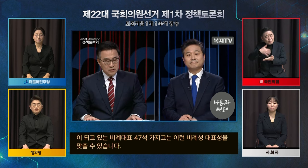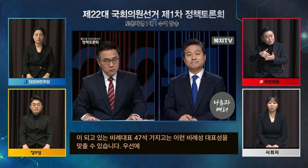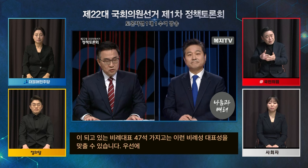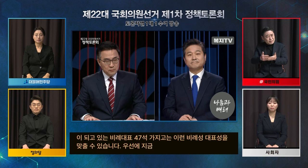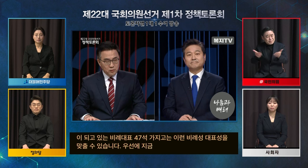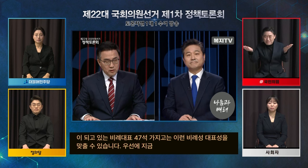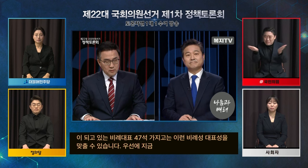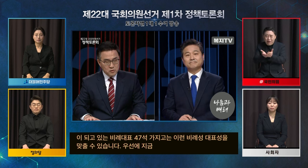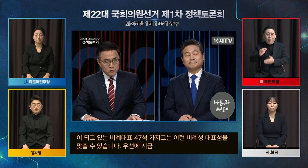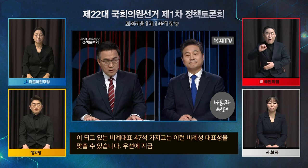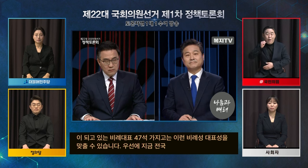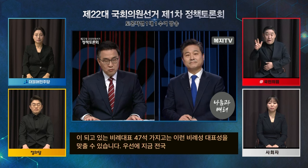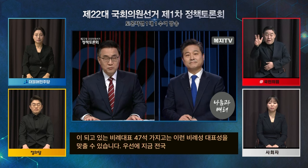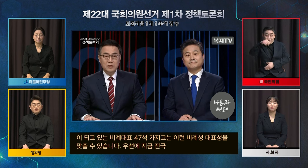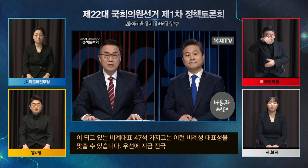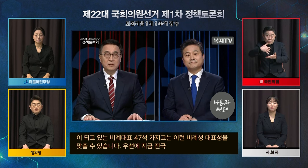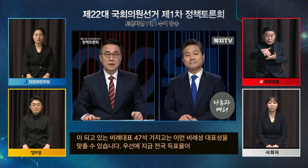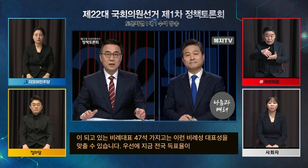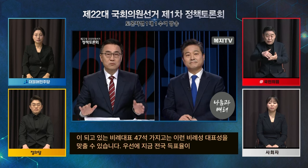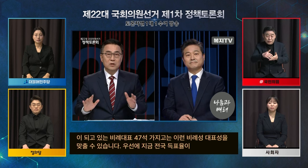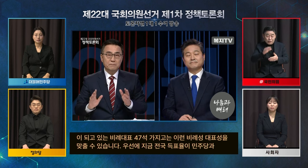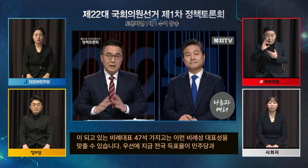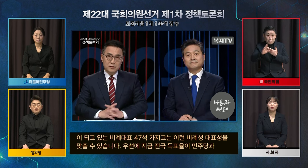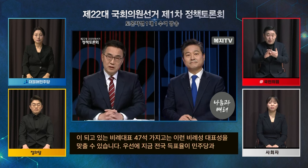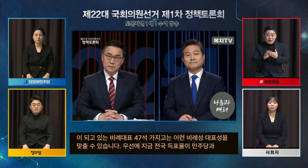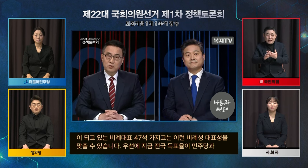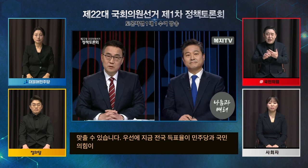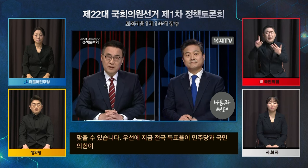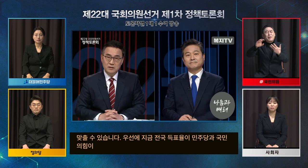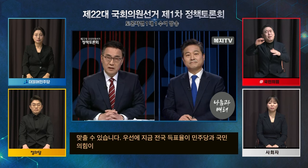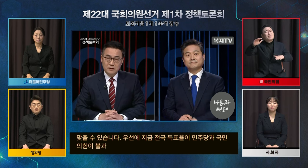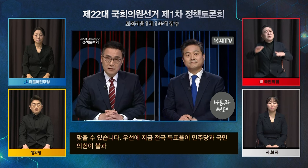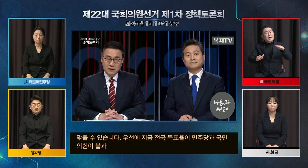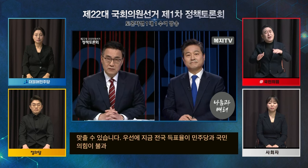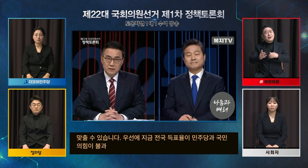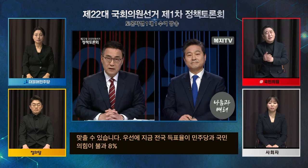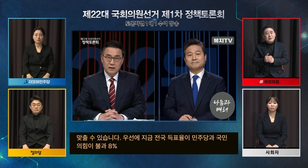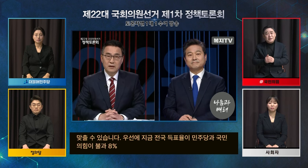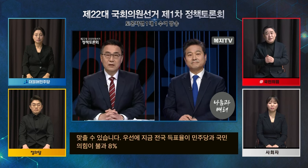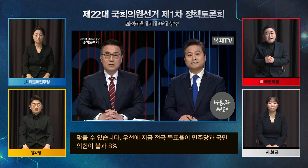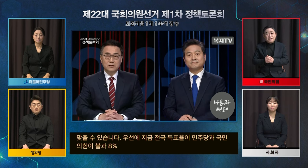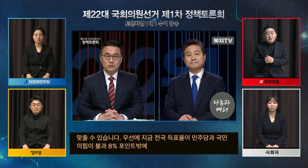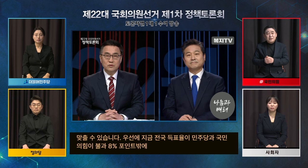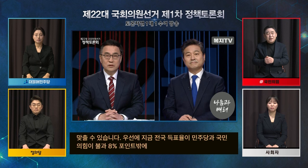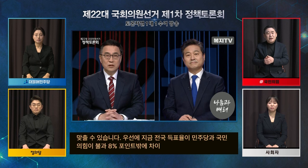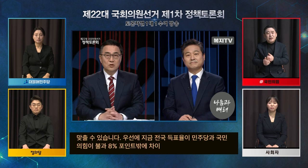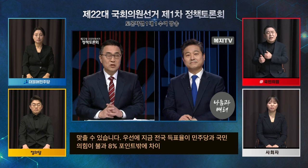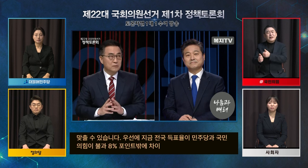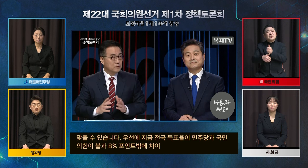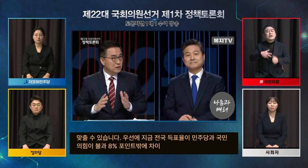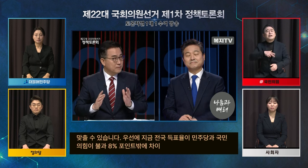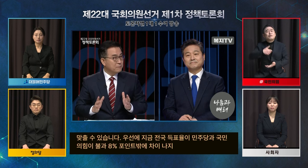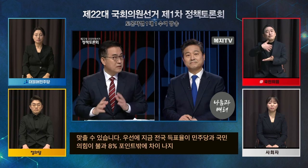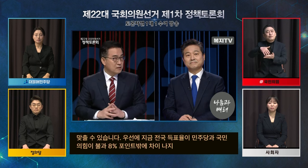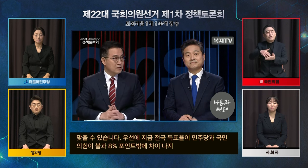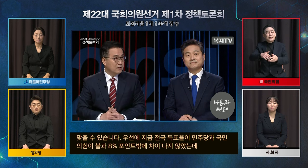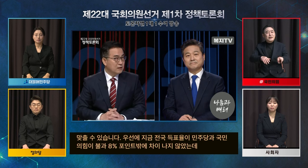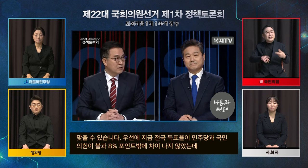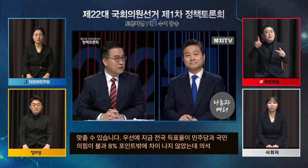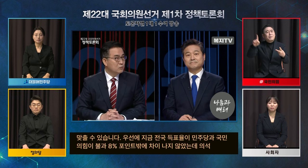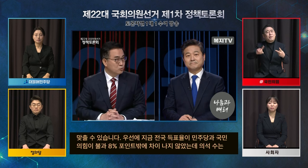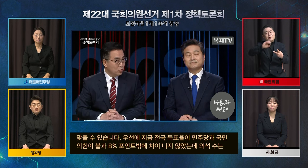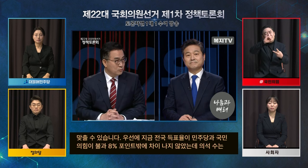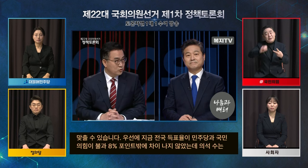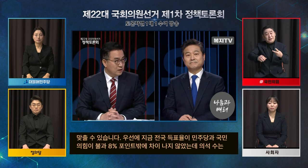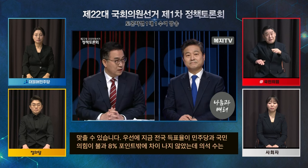전국 득표율이 민주당과 국민의힘이 불과 8%포인트밖에 차이 나지 않았는데 어석수는 200% 차이 나는